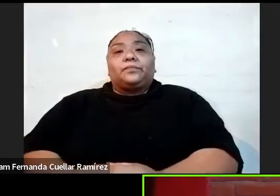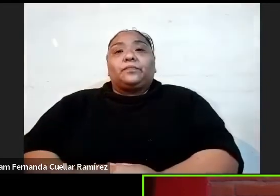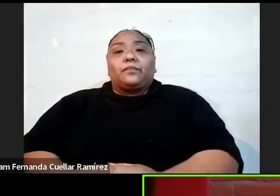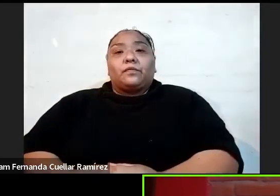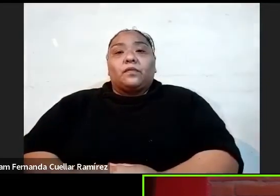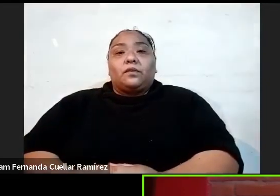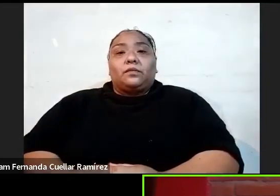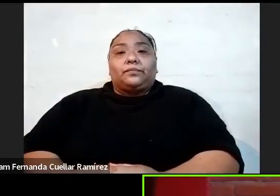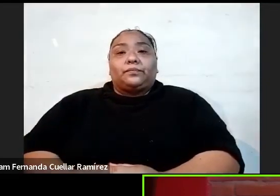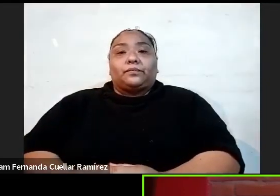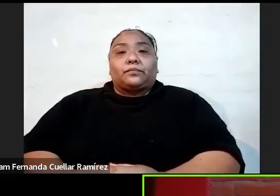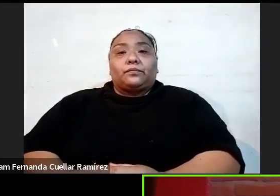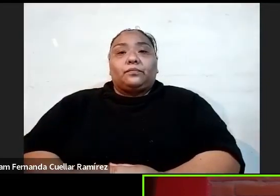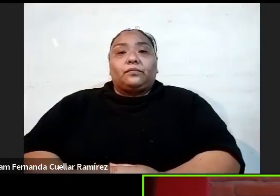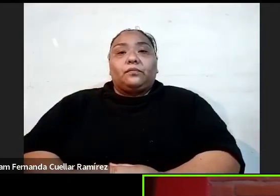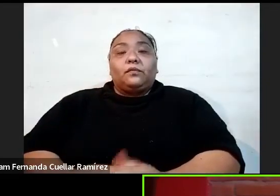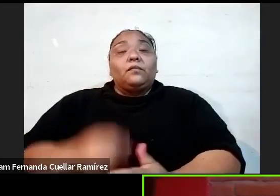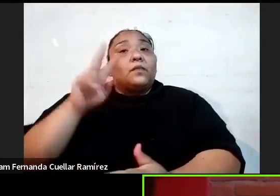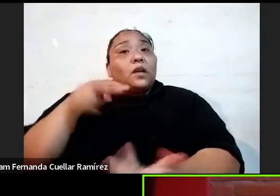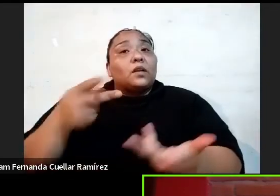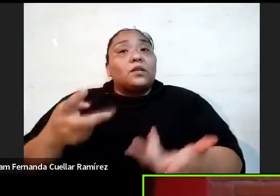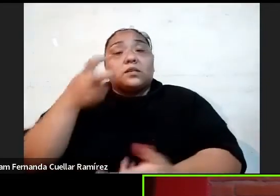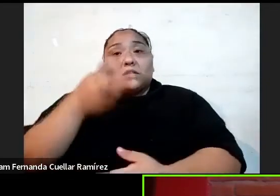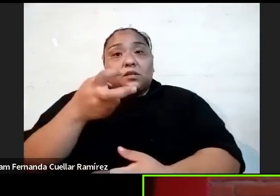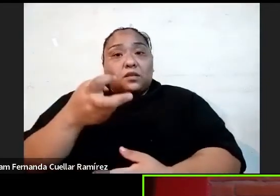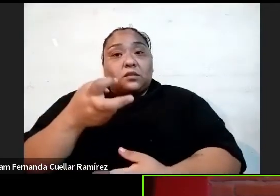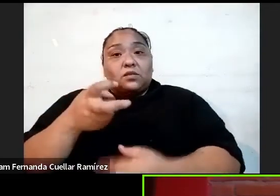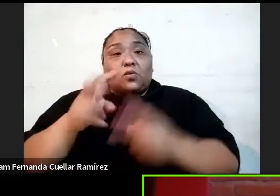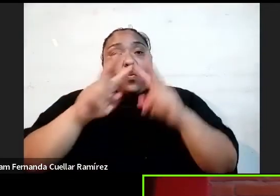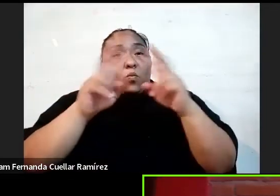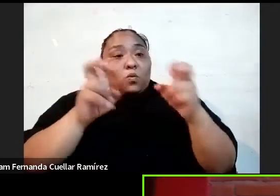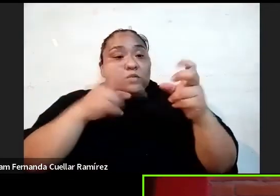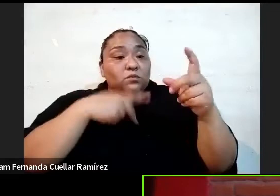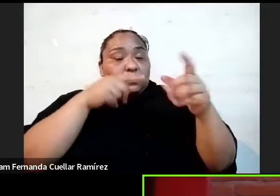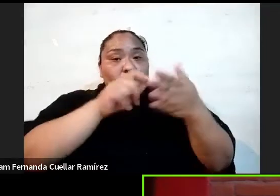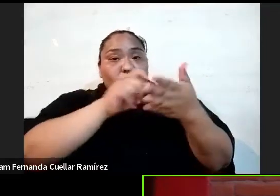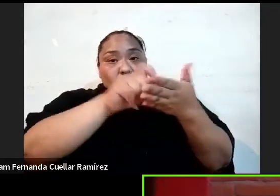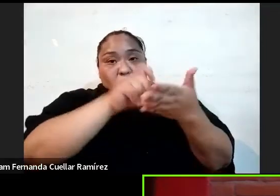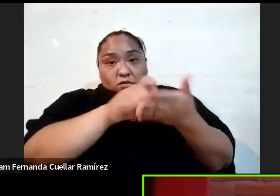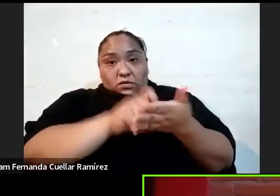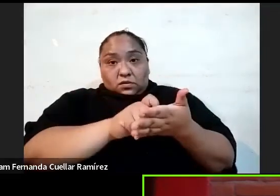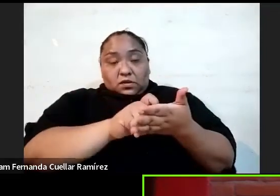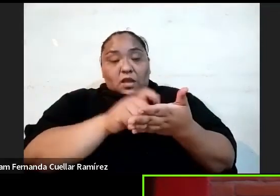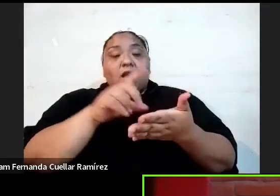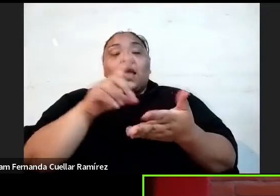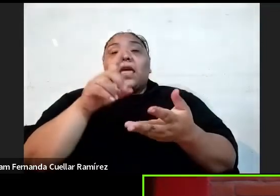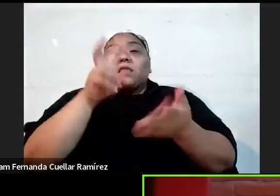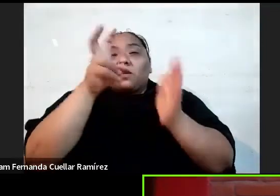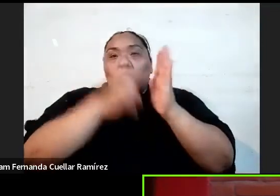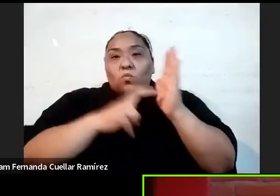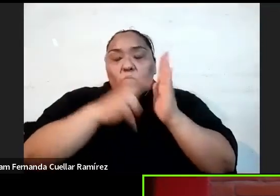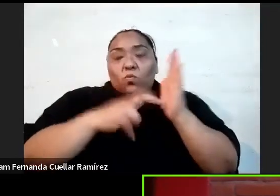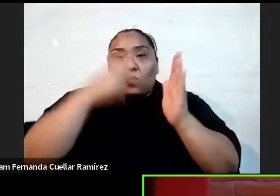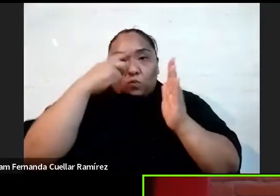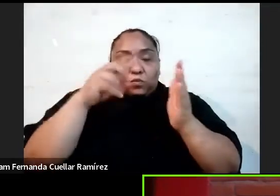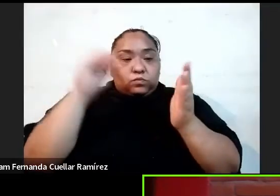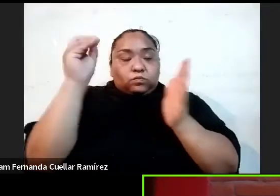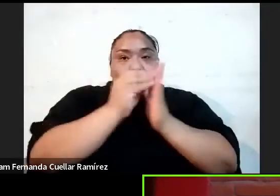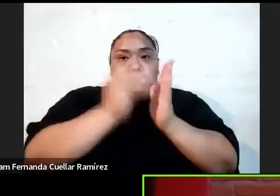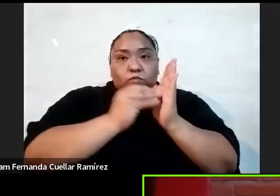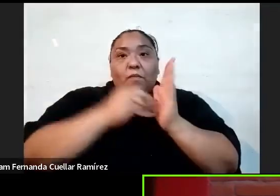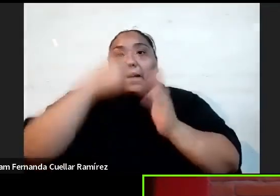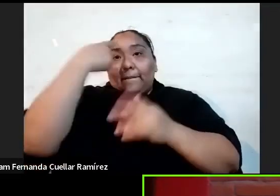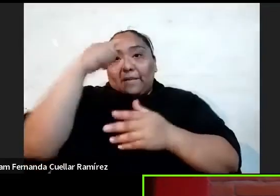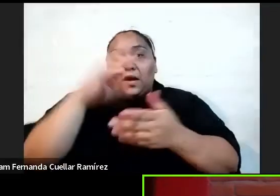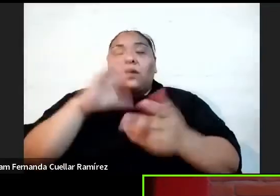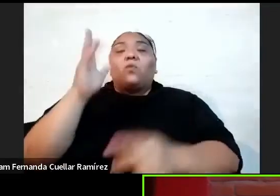Y justamente el texto está ahorita, como les digo, editándose para publicarse, esperemos.